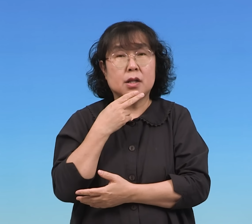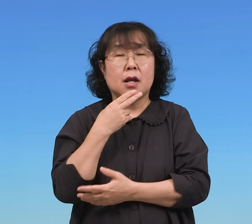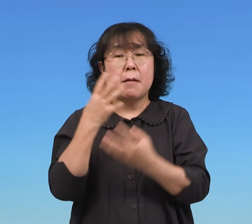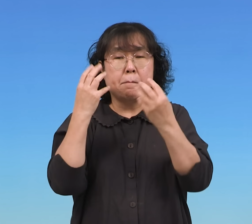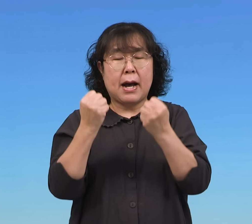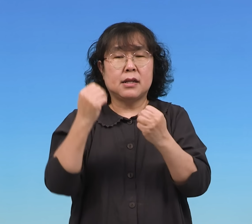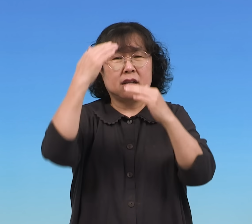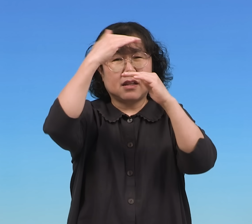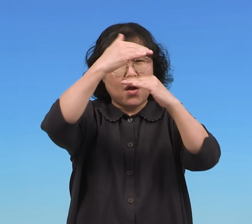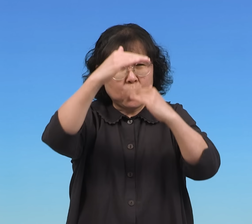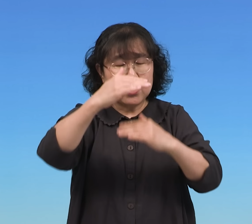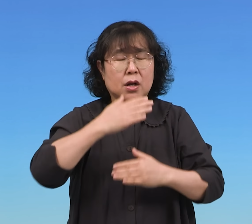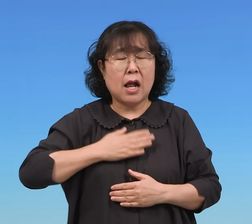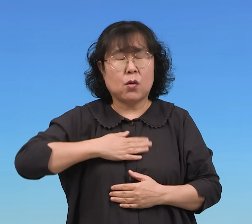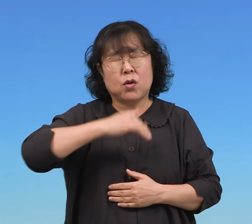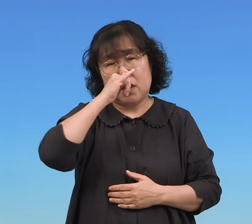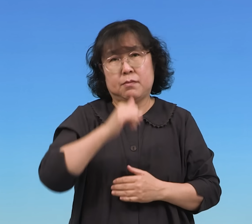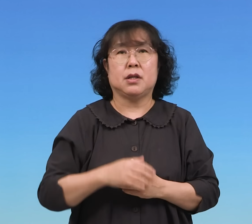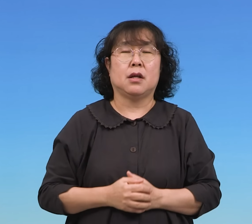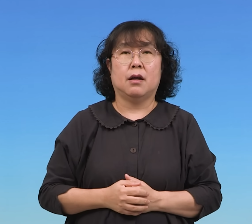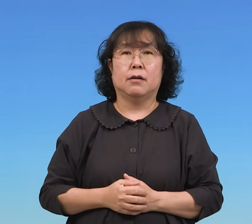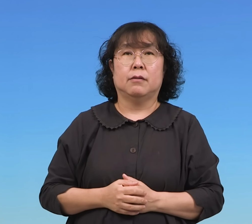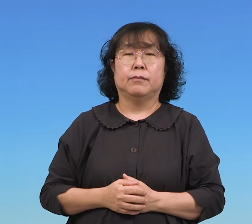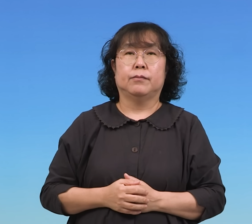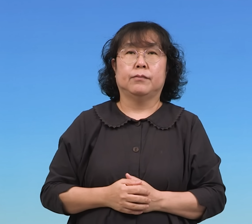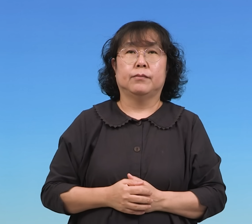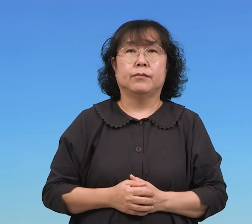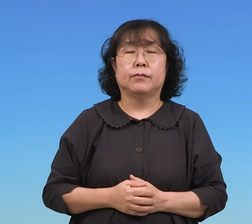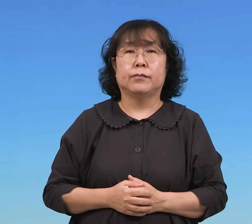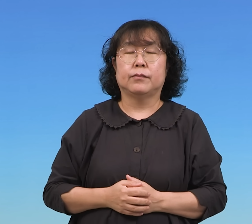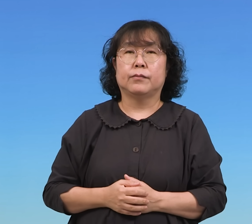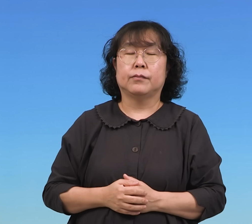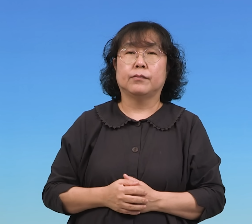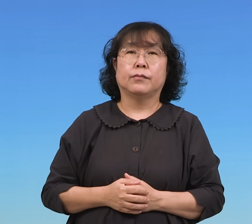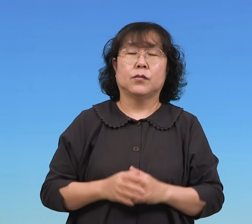있거든요. 오늘 본문도 딱 그 상황이에요.